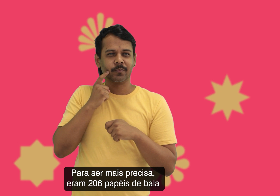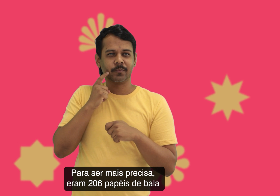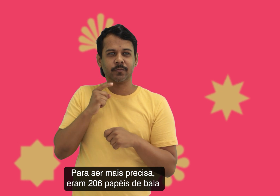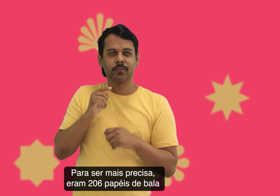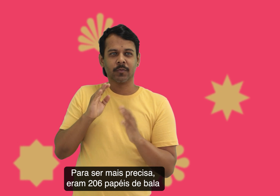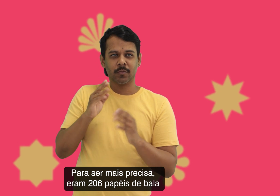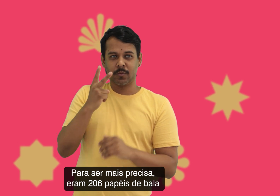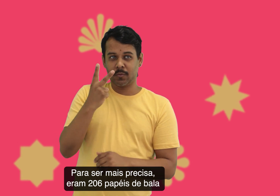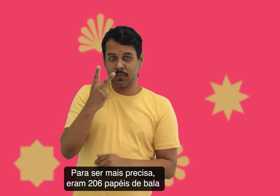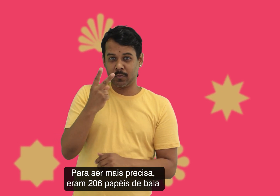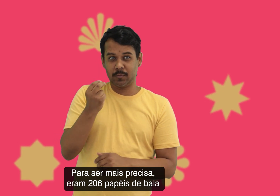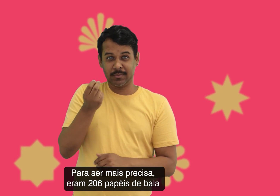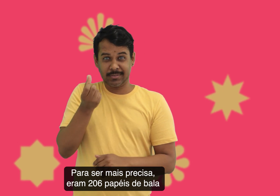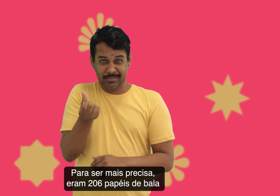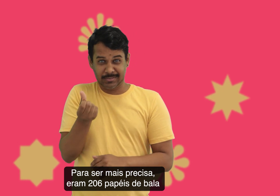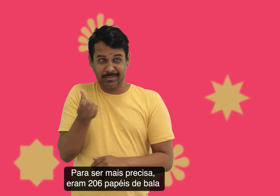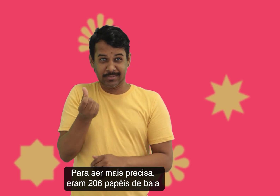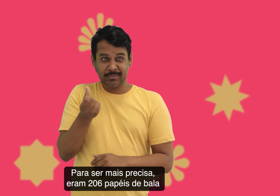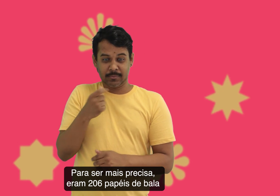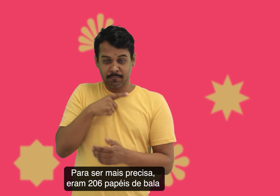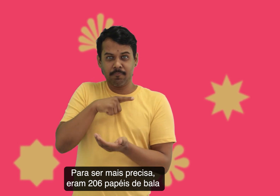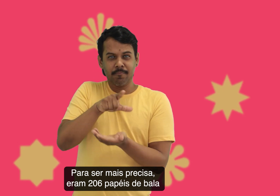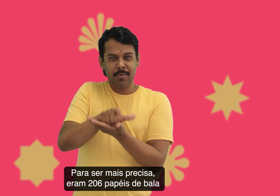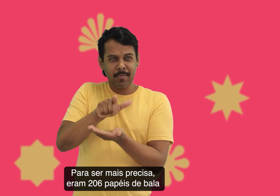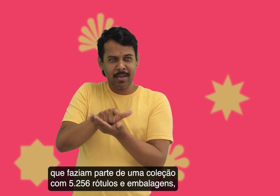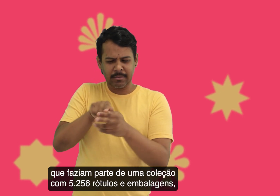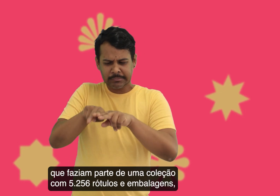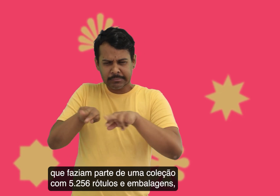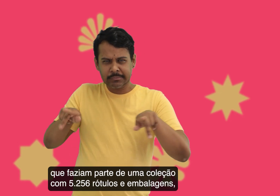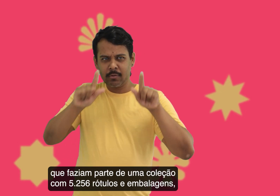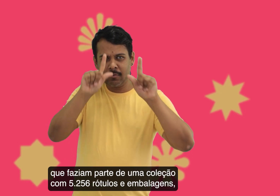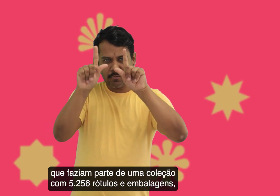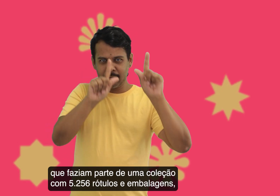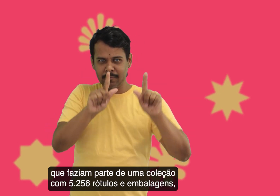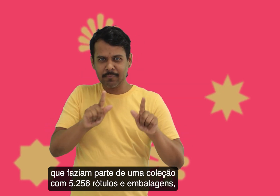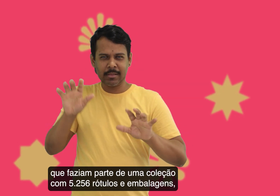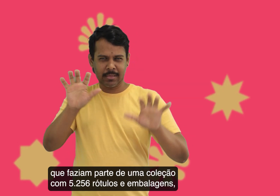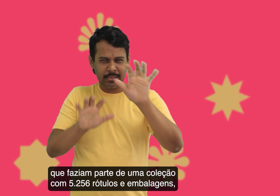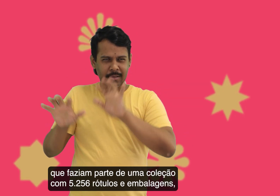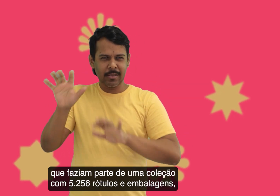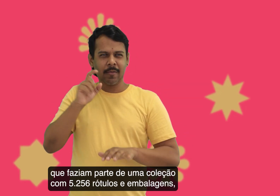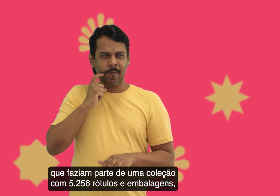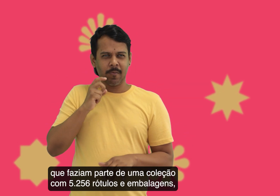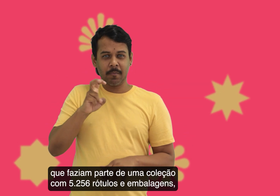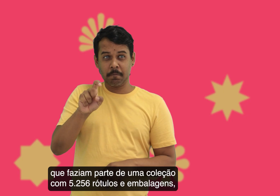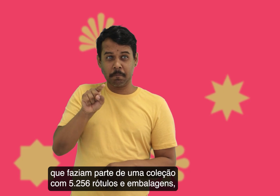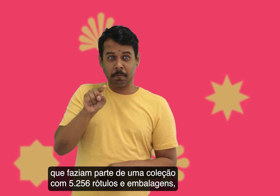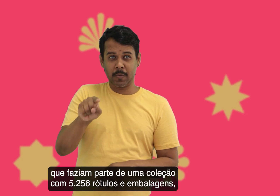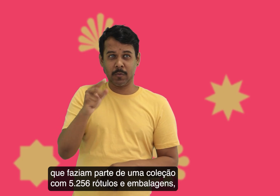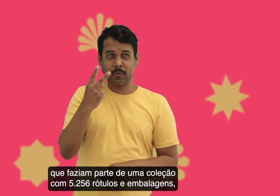mais precisa, eram 206 papéis de bala que faziam parte de uma coleção com